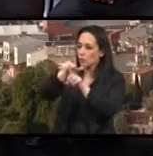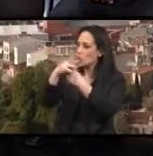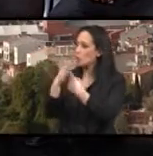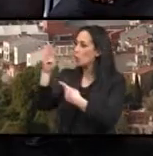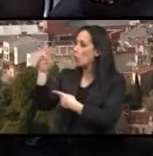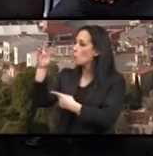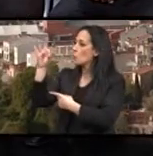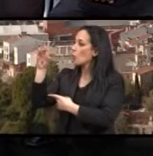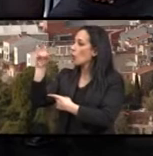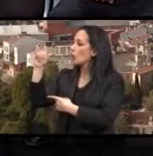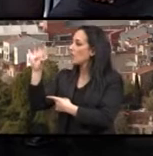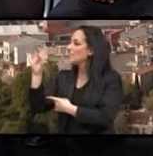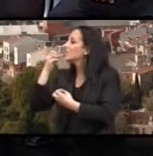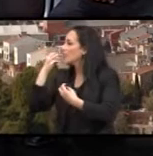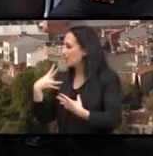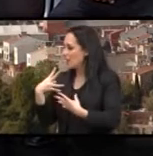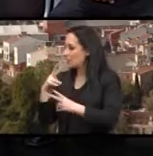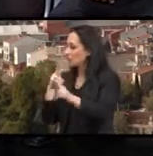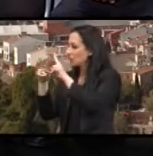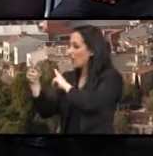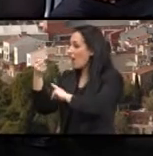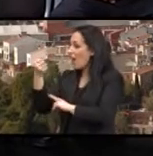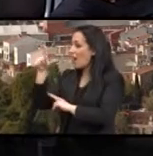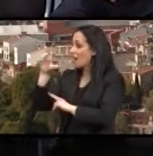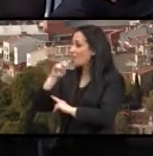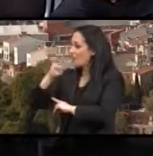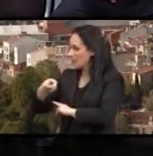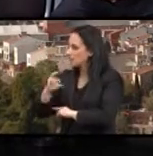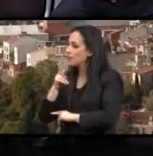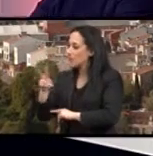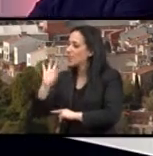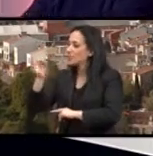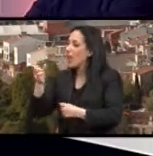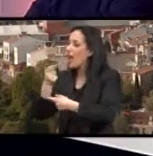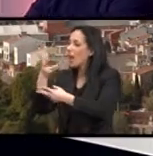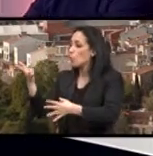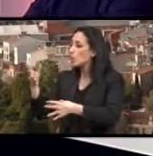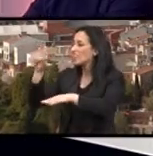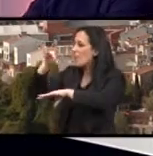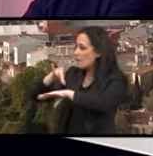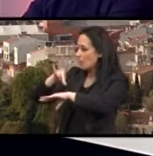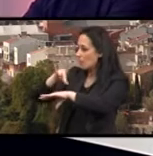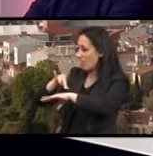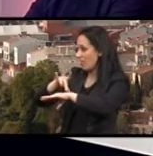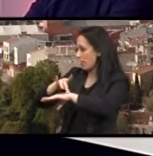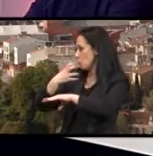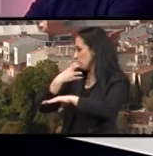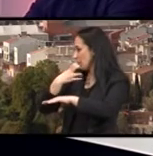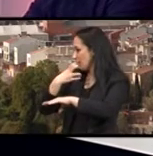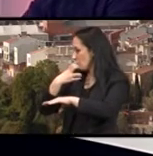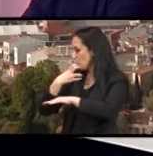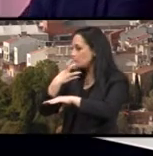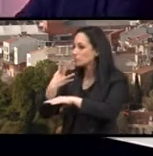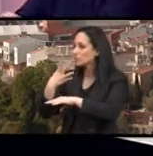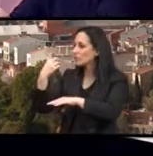Sí, realment ara estan sortint tots els nous estudis de certs síndromes que estan ja molt clars, molt